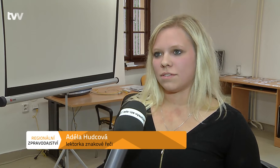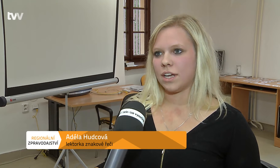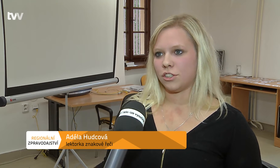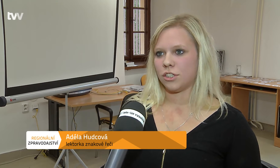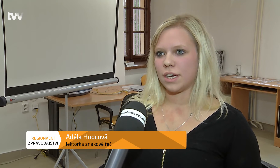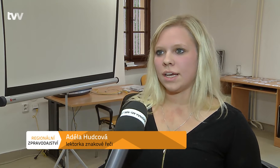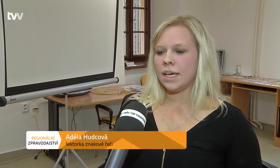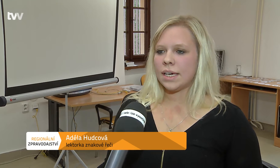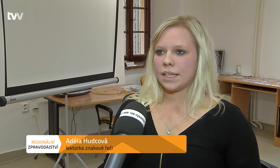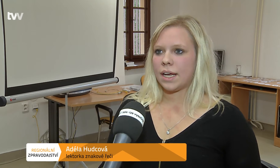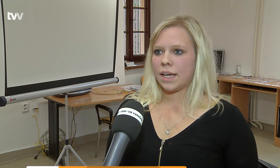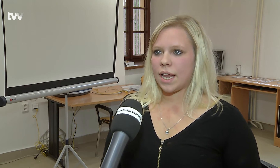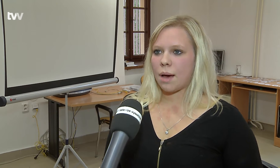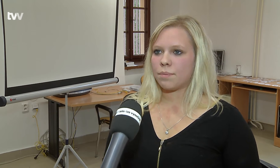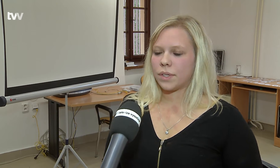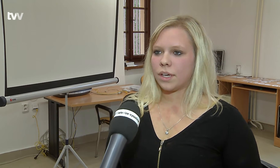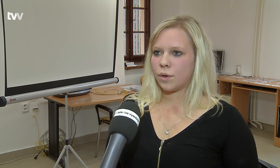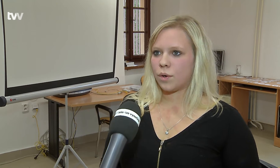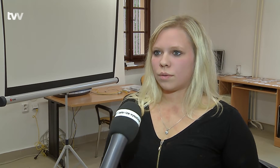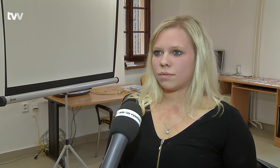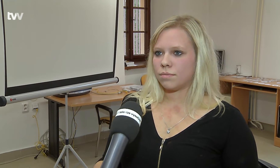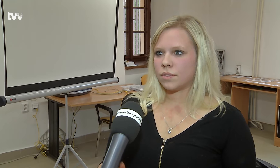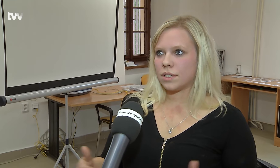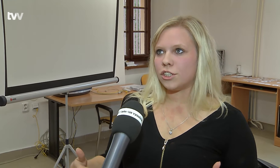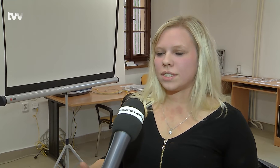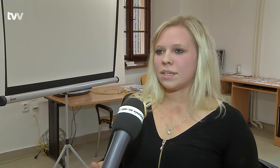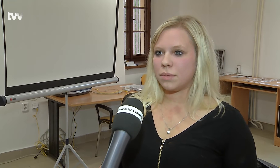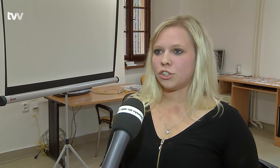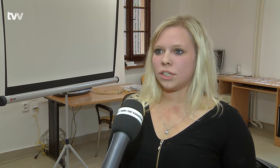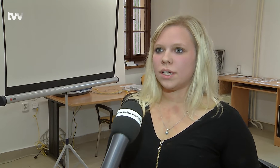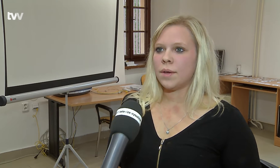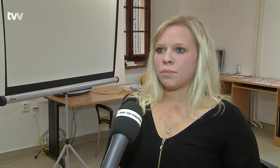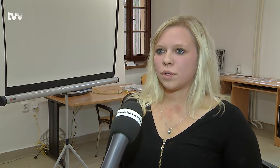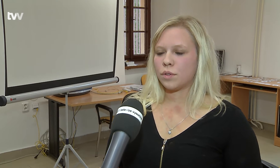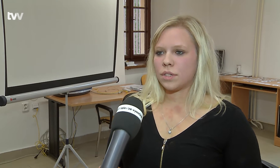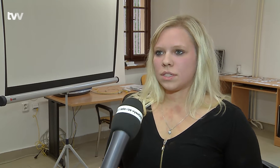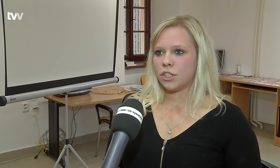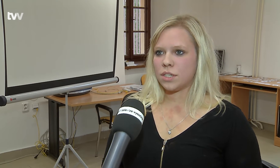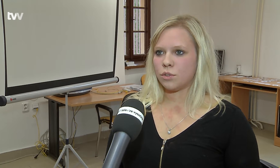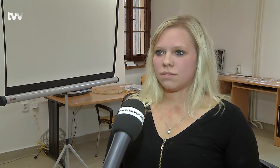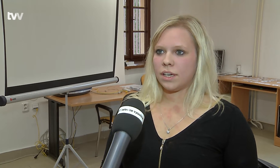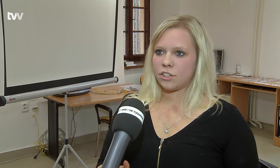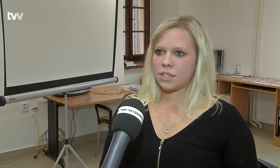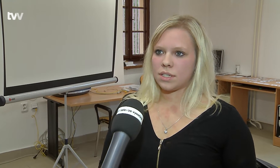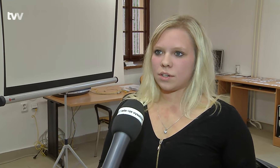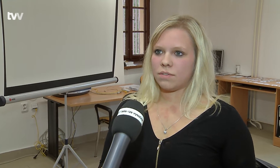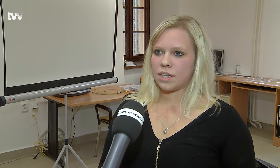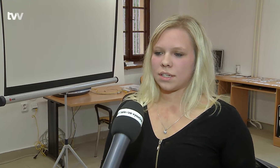znakovaná čeština, která je nám jako slyšícím bližší, proto neslyšící užívají jak český znakový jazyk, tak